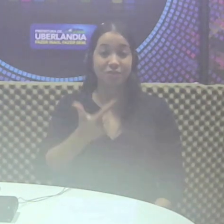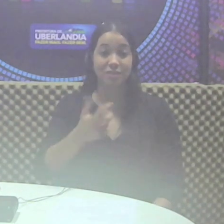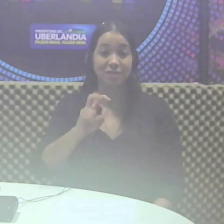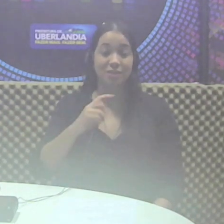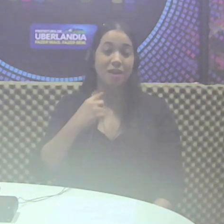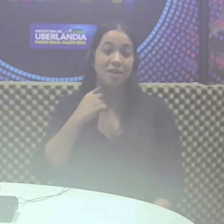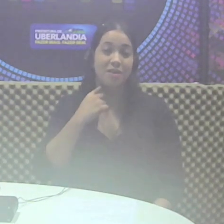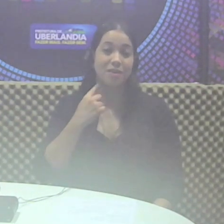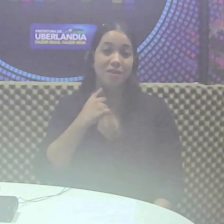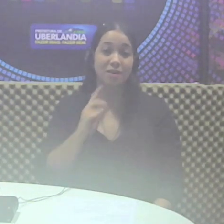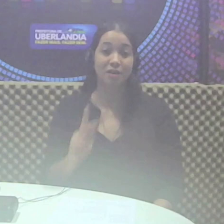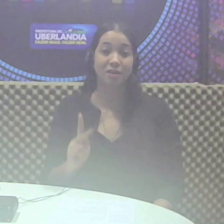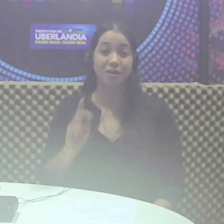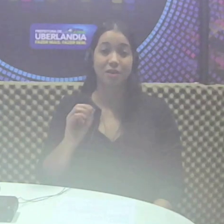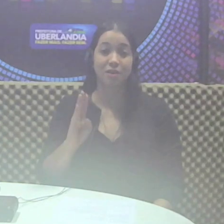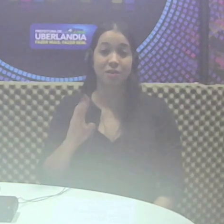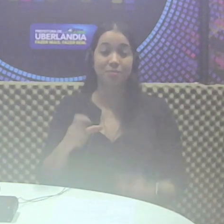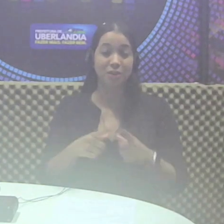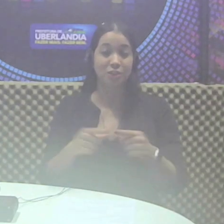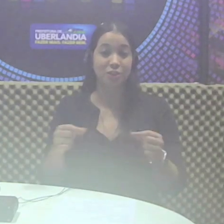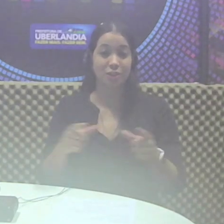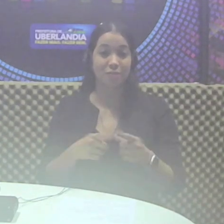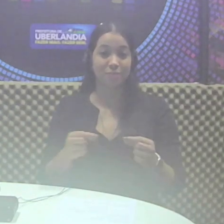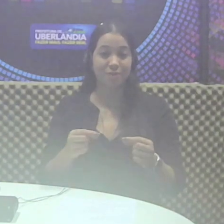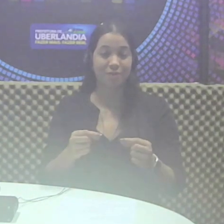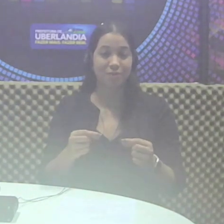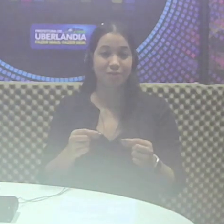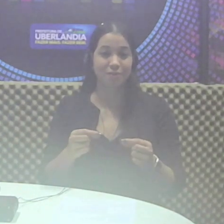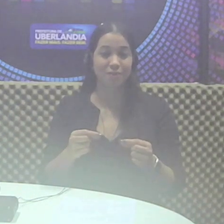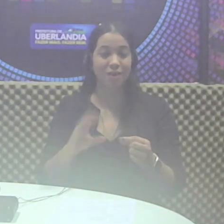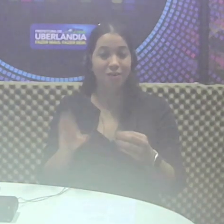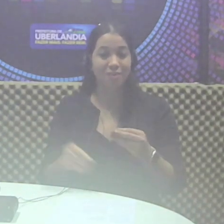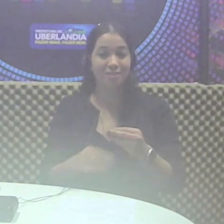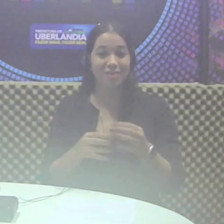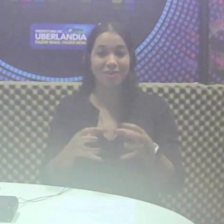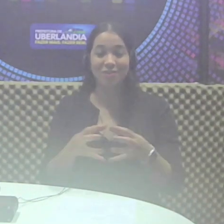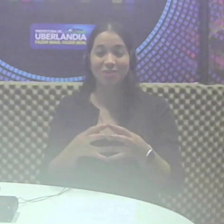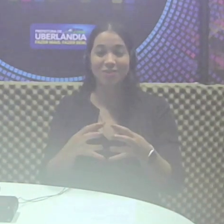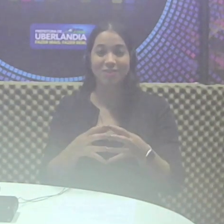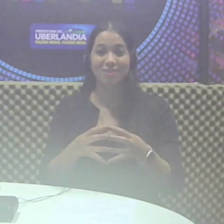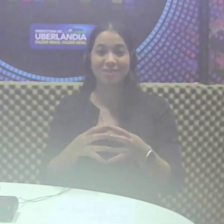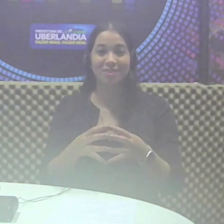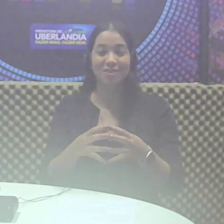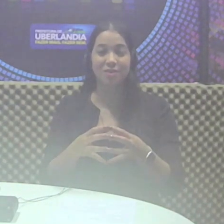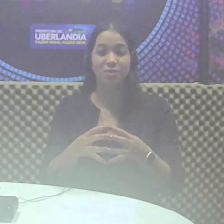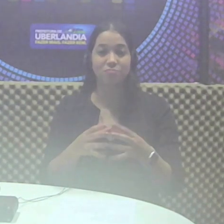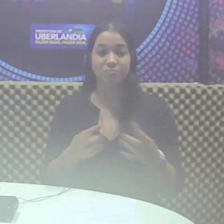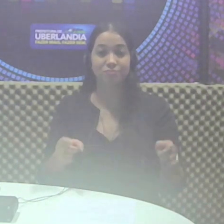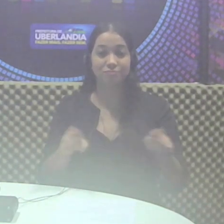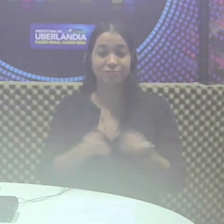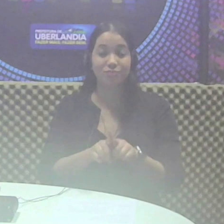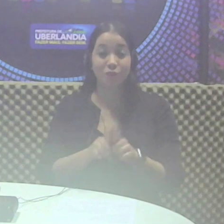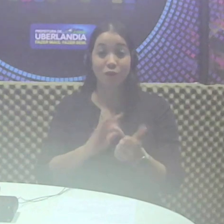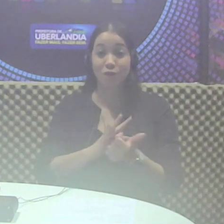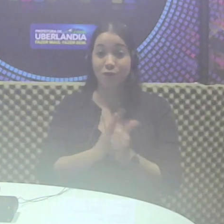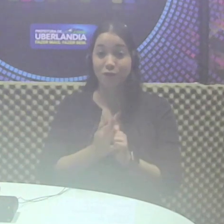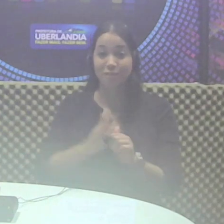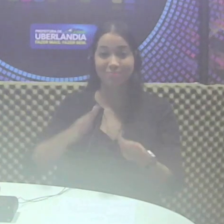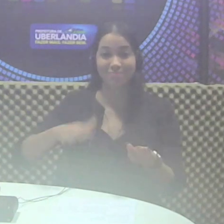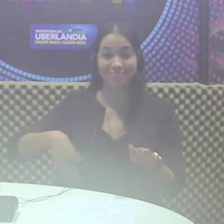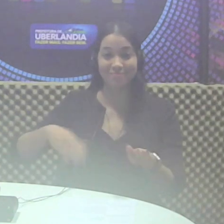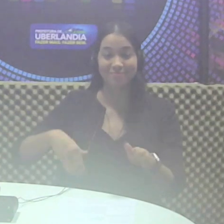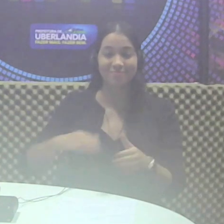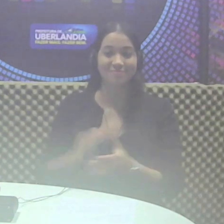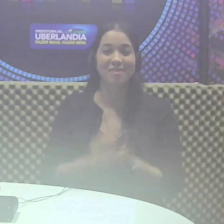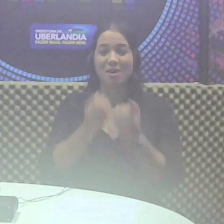maio em Kobe, no Japão. Rodrigo integra a equipe formada a partir de parceria Futel e Praia Clube.